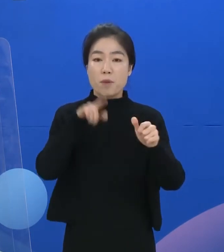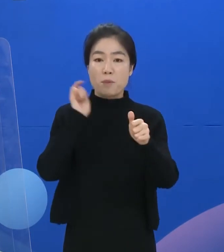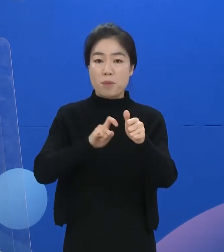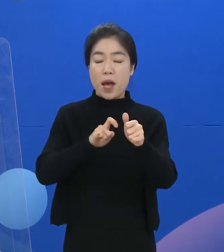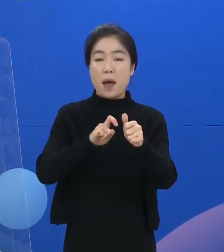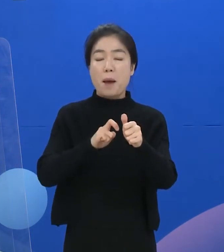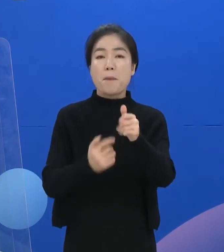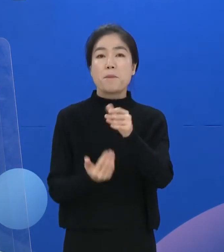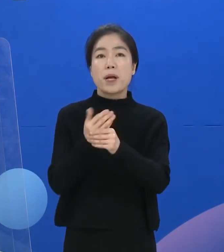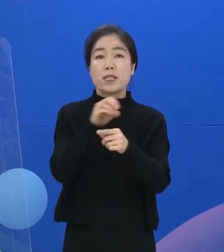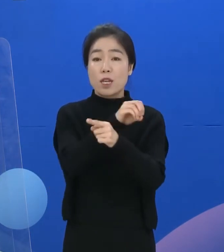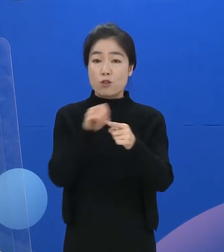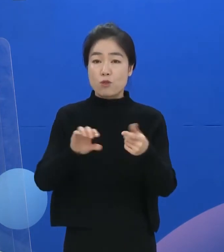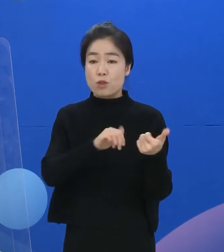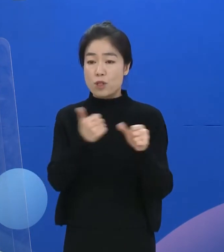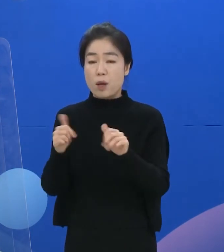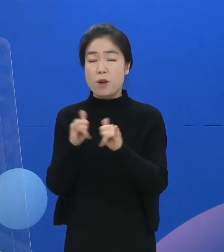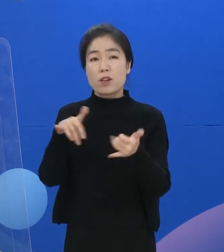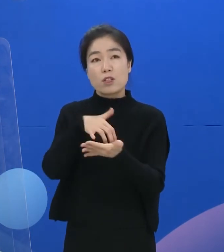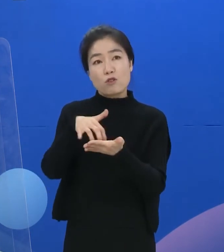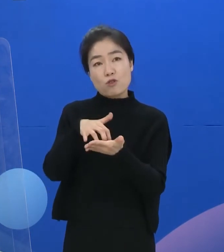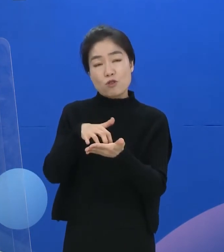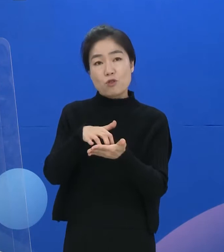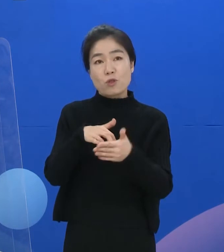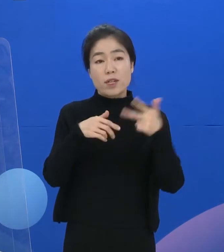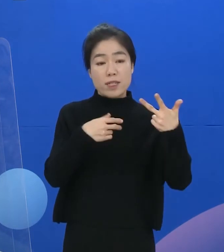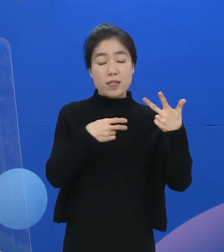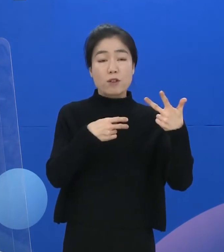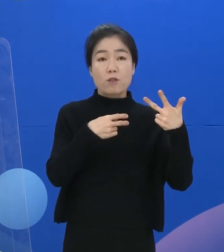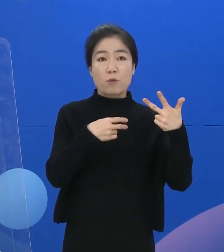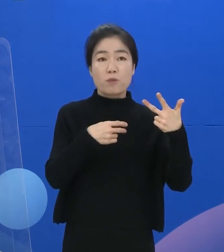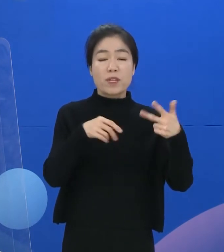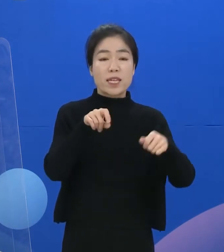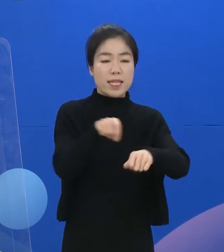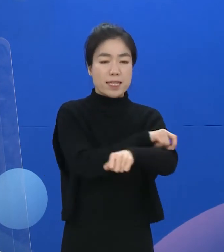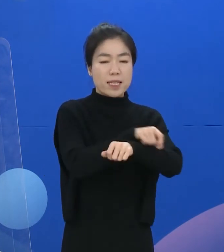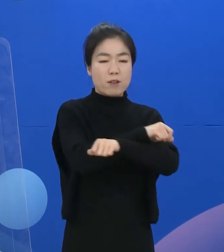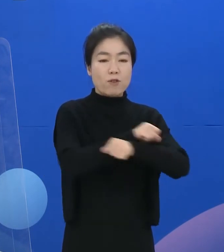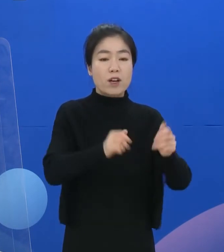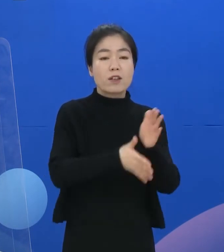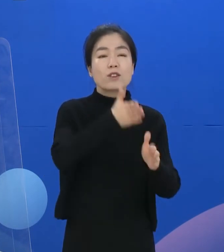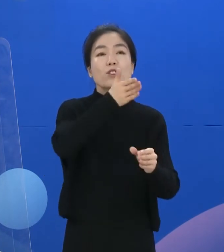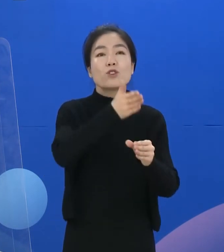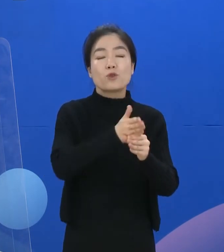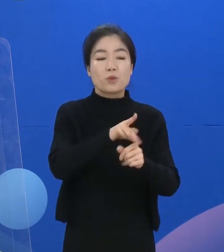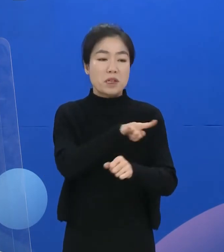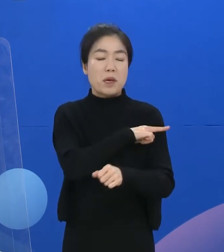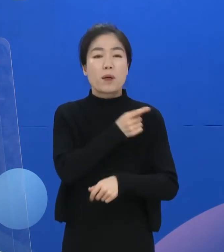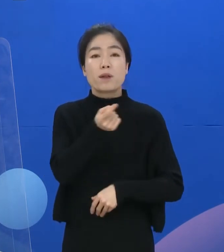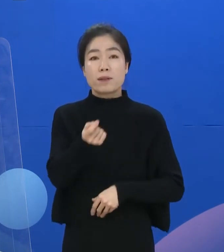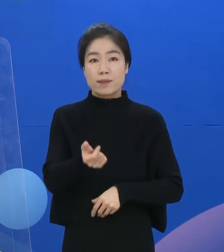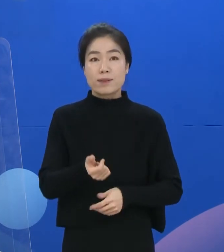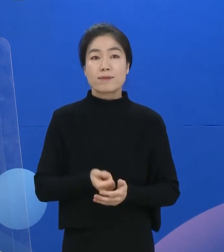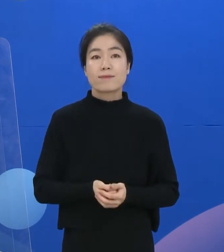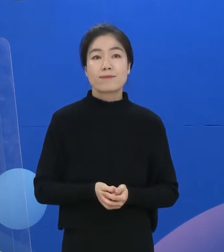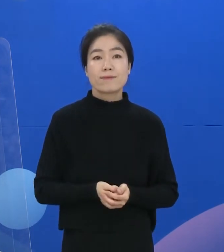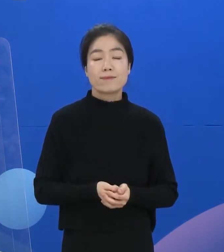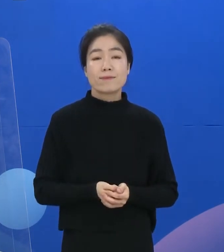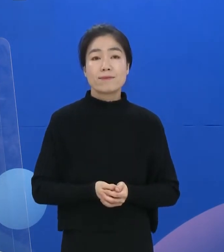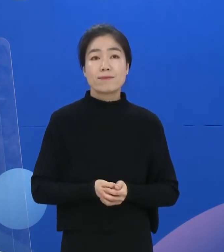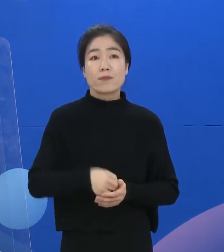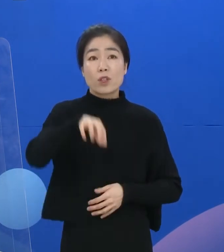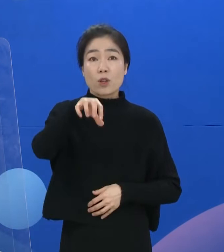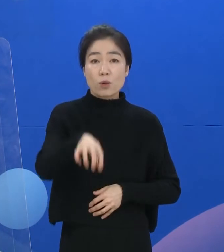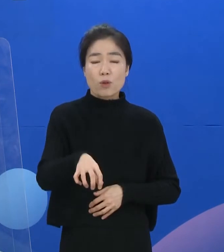안전을 지켜 내고 있습니다 인구 10만명당 확진자 발생률과 사망자 수가